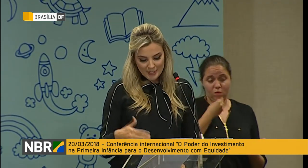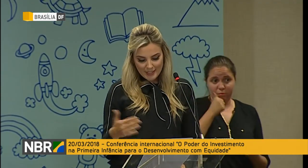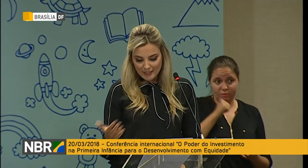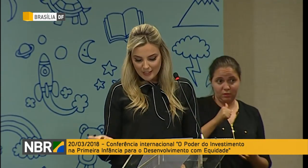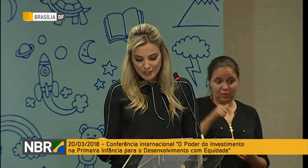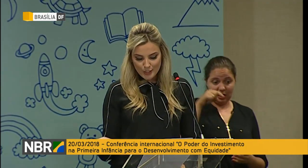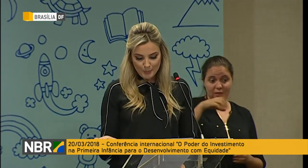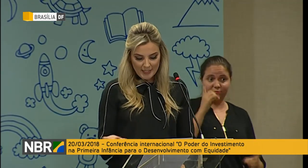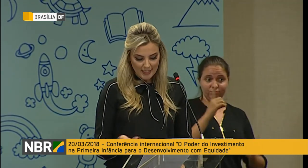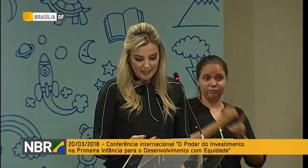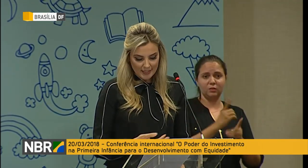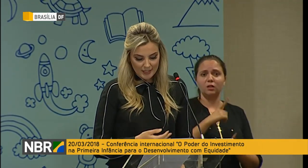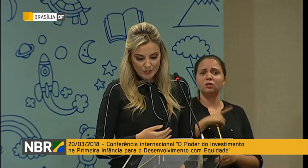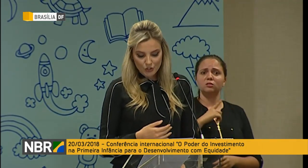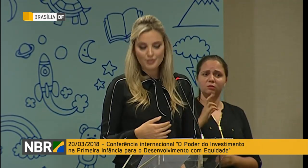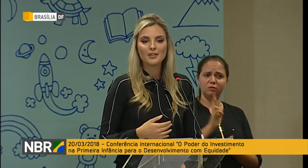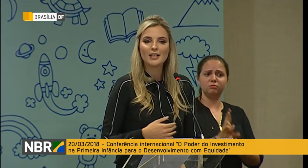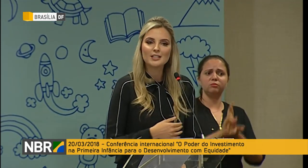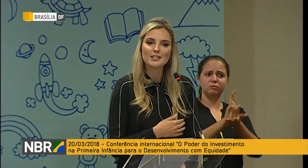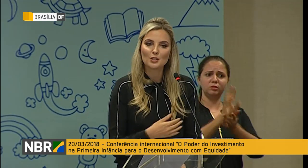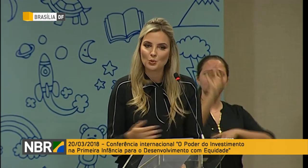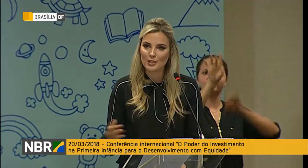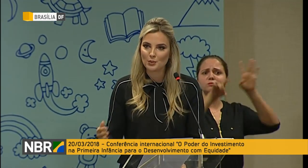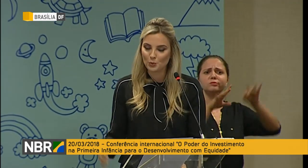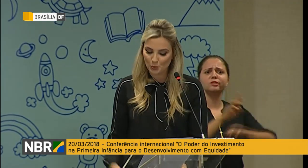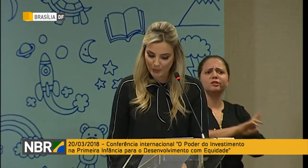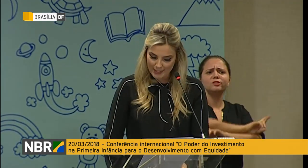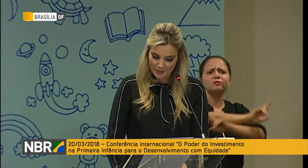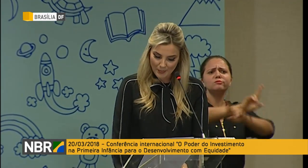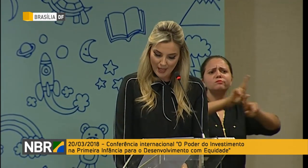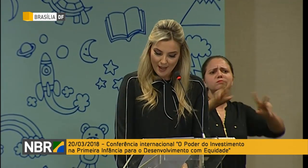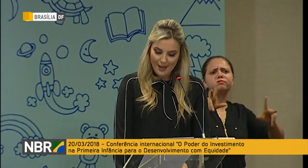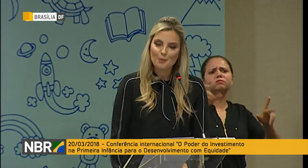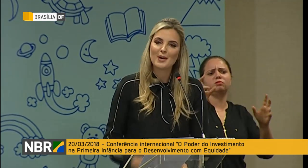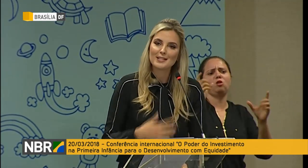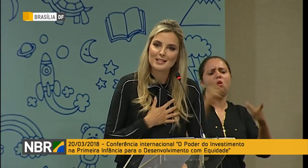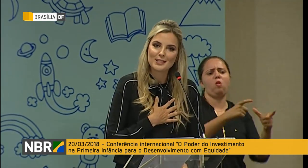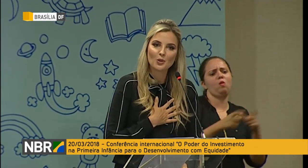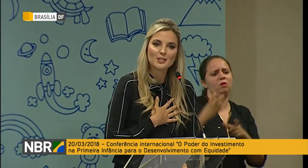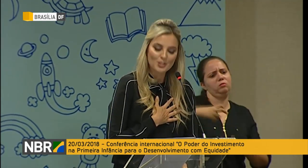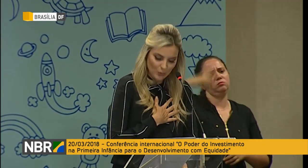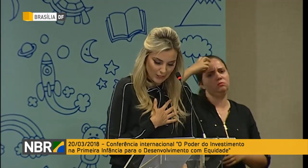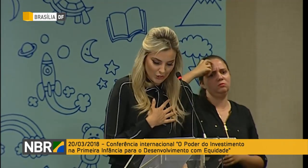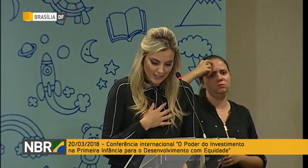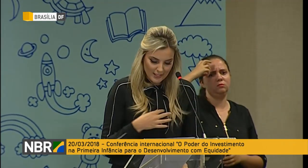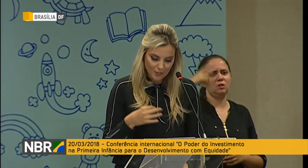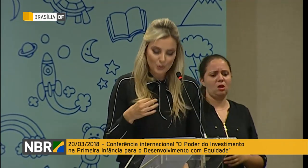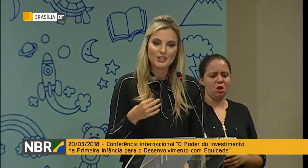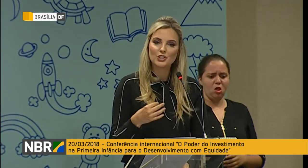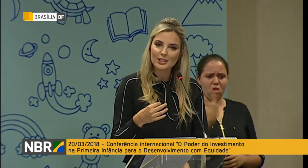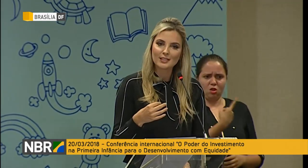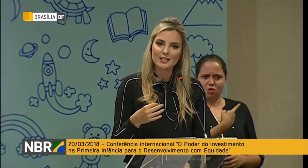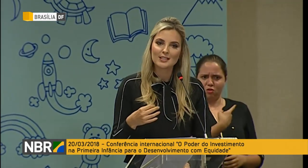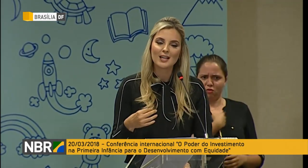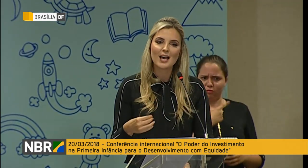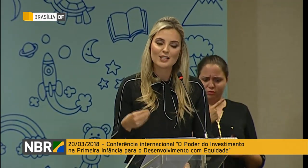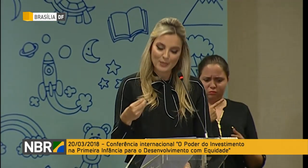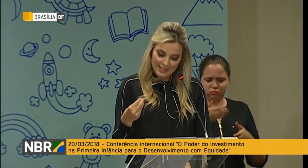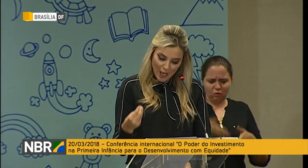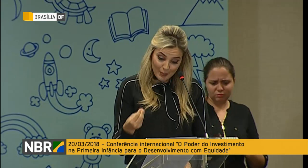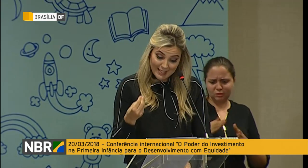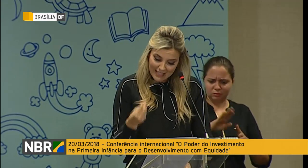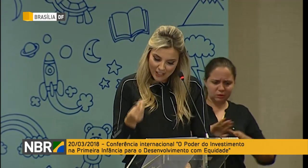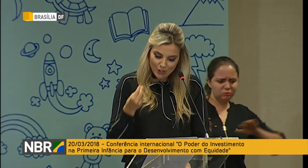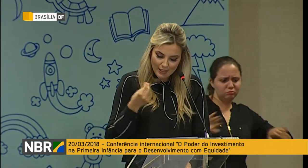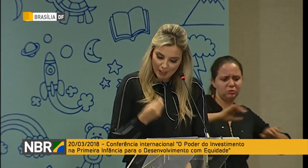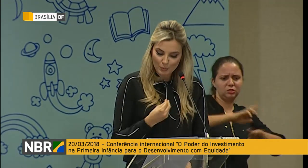temos representantes especialistas de diferentes nações e culturas. Mas, se nossas origens são distintas,